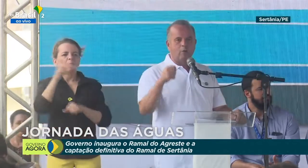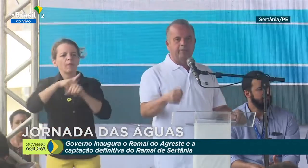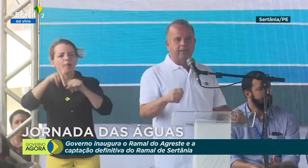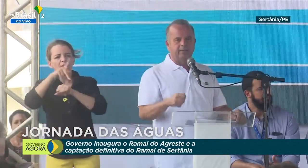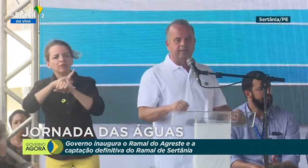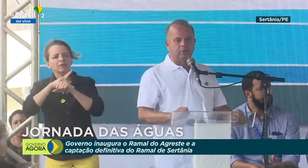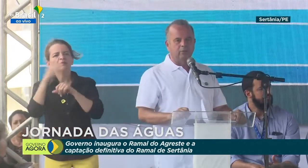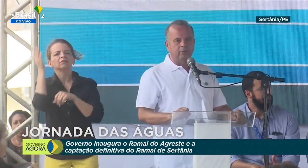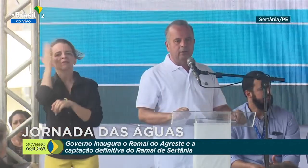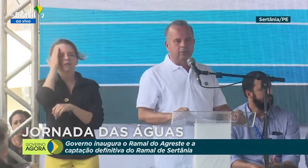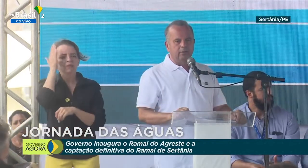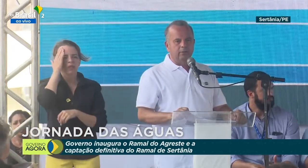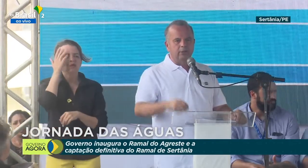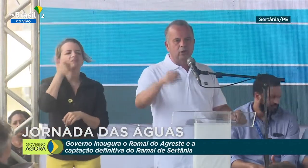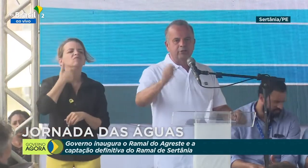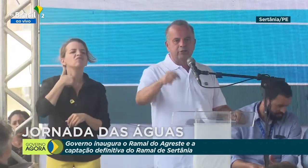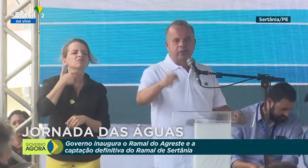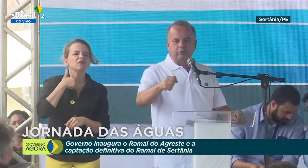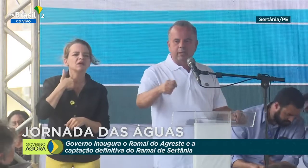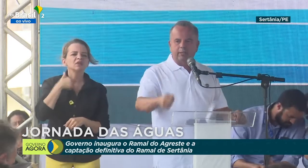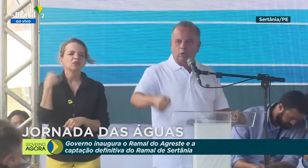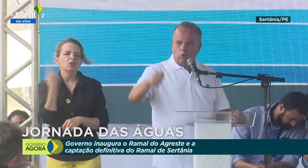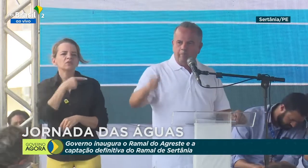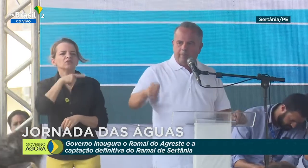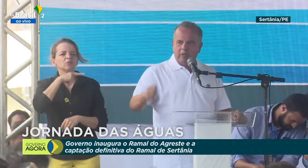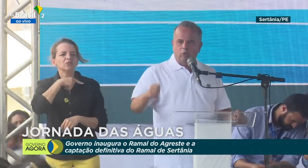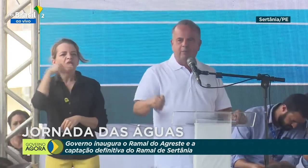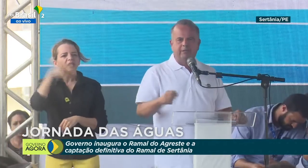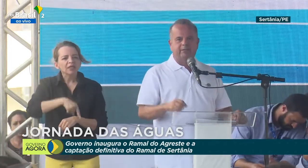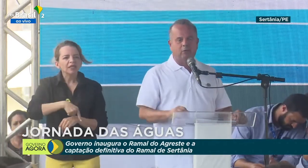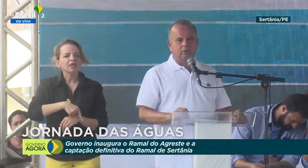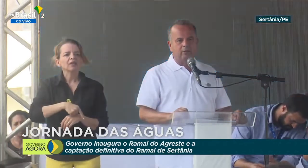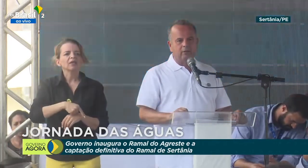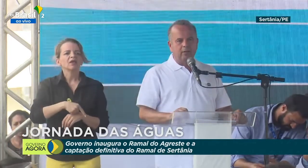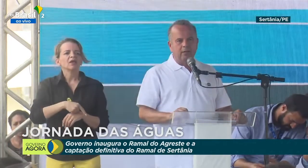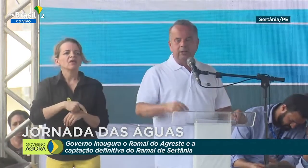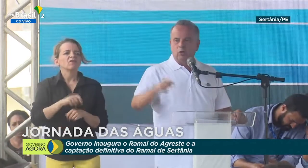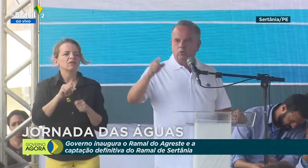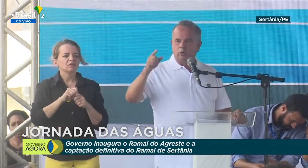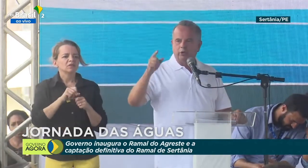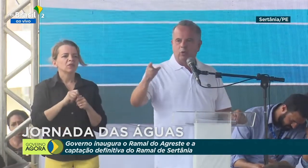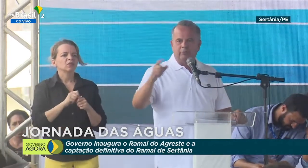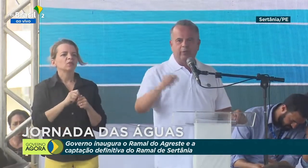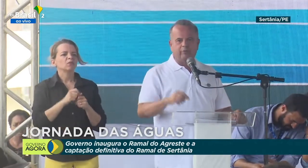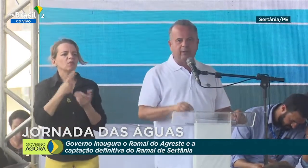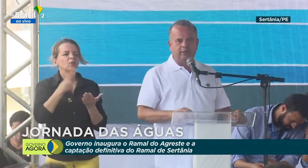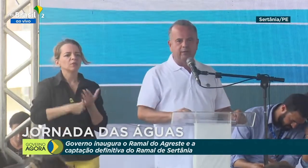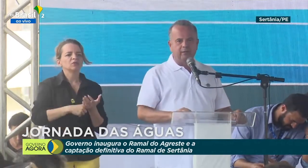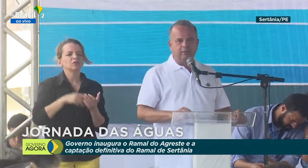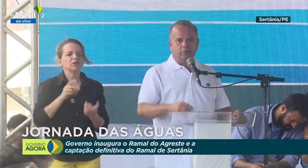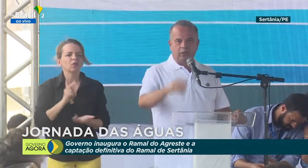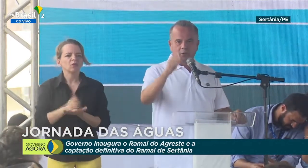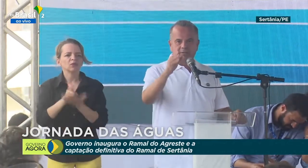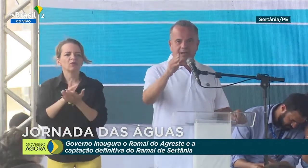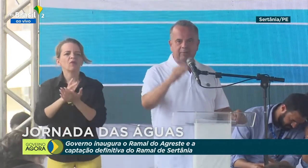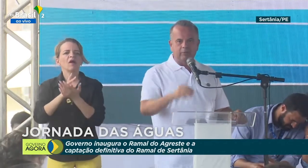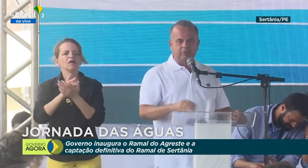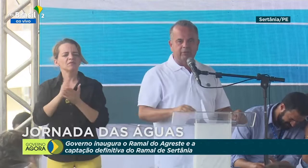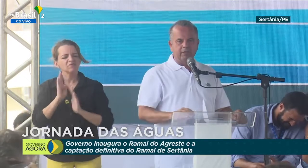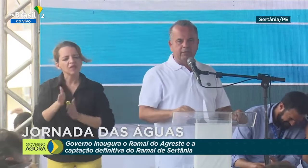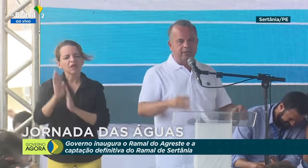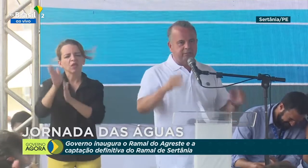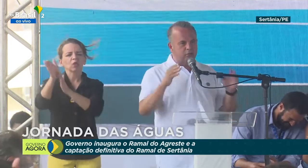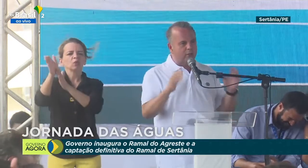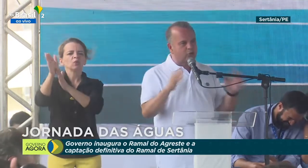essa compreensão de que nós estamos aqui cumprindo uma missão, é que nós continuamos em frente, porque nós